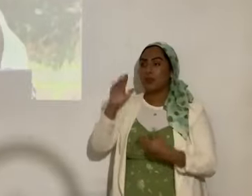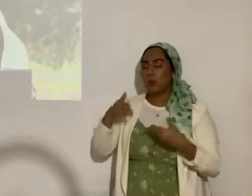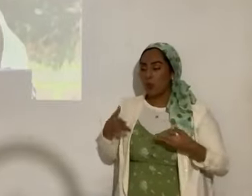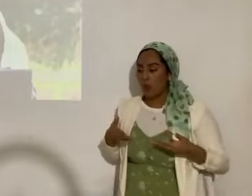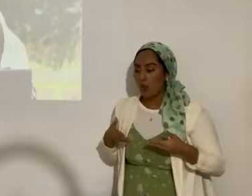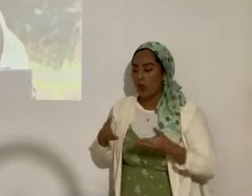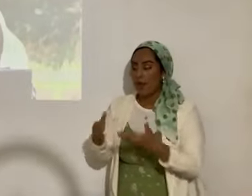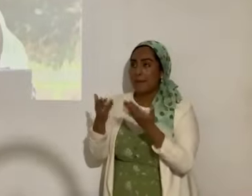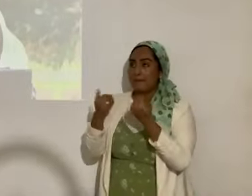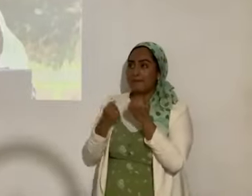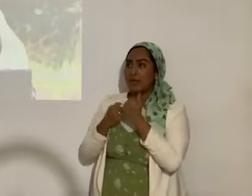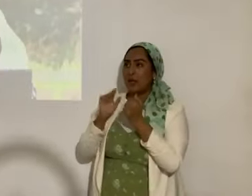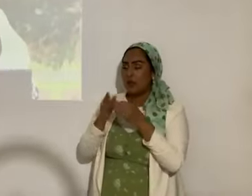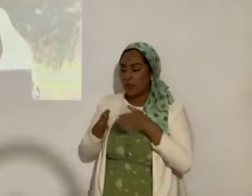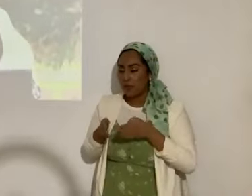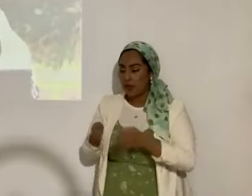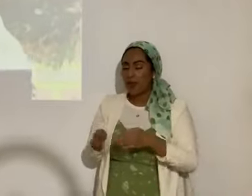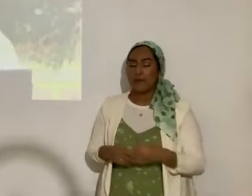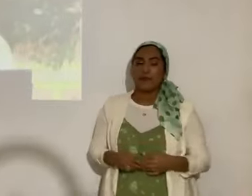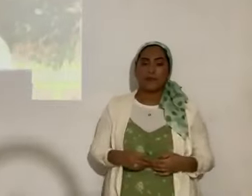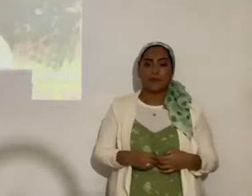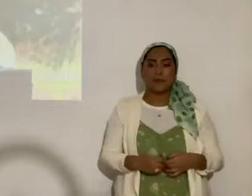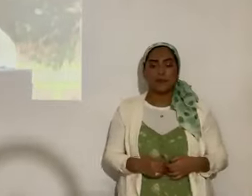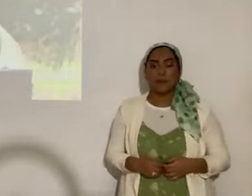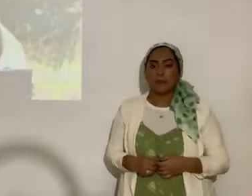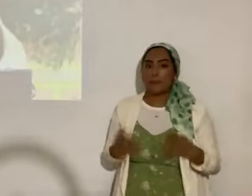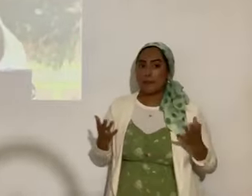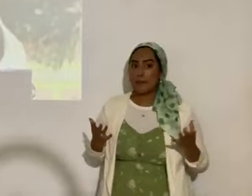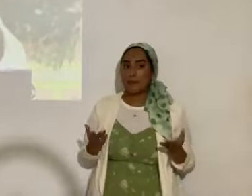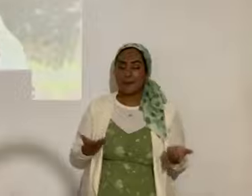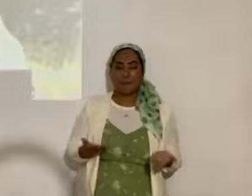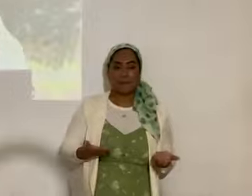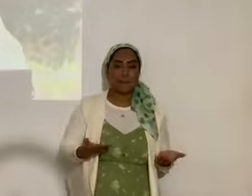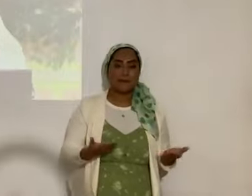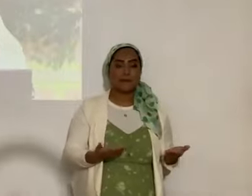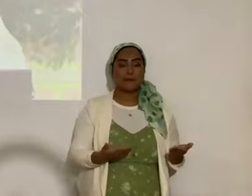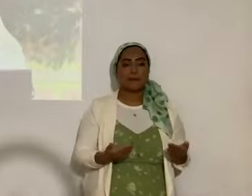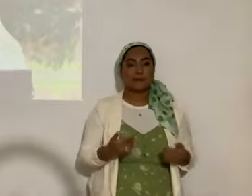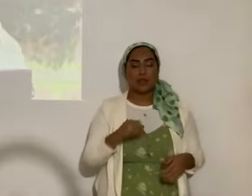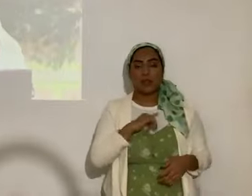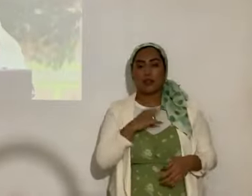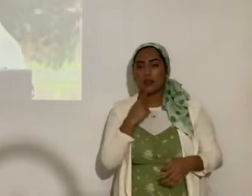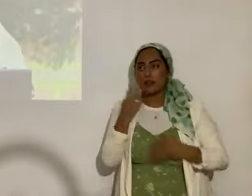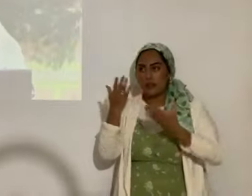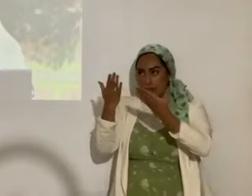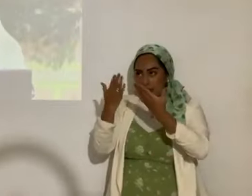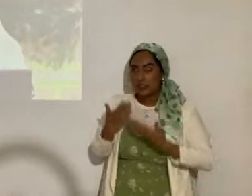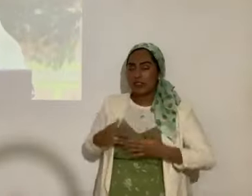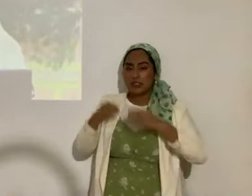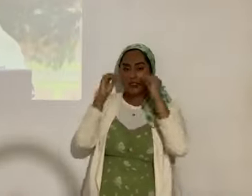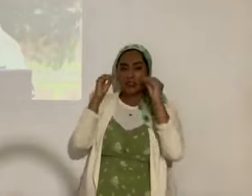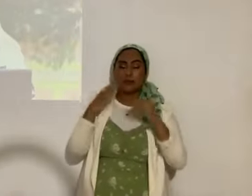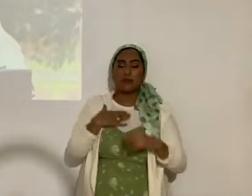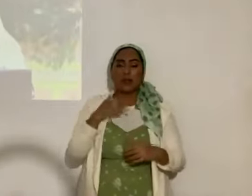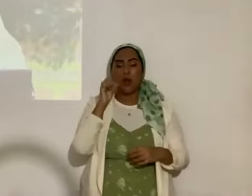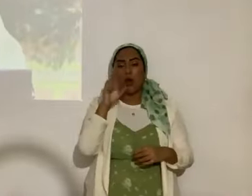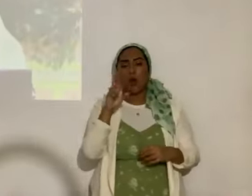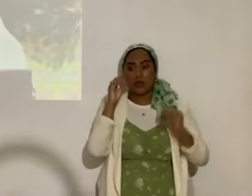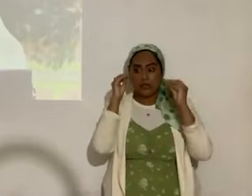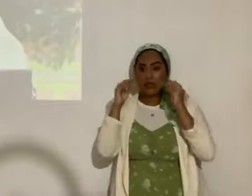animan anímame en tu camino Bueno aquí hermanos yo dije Enséñame o enseñar